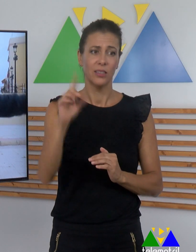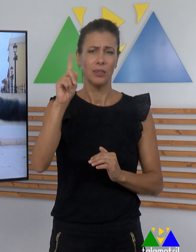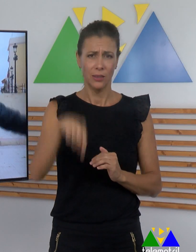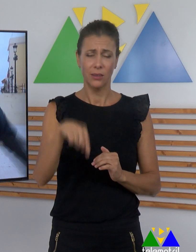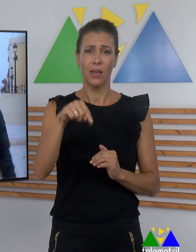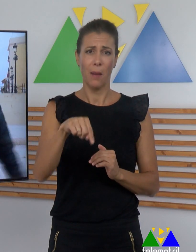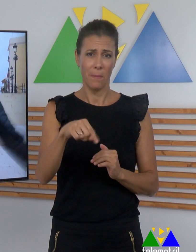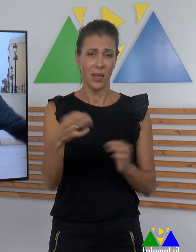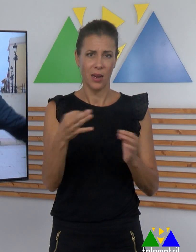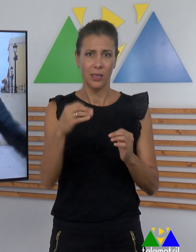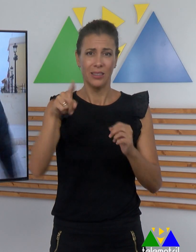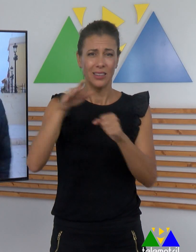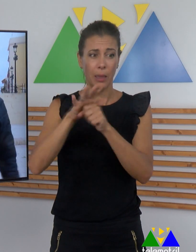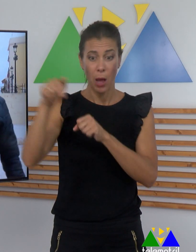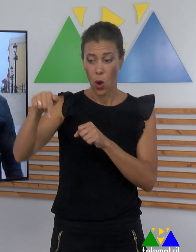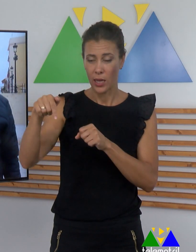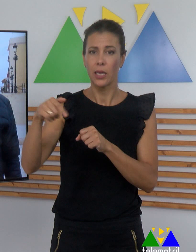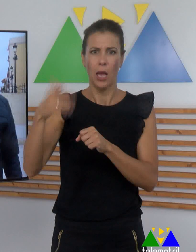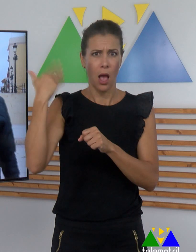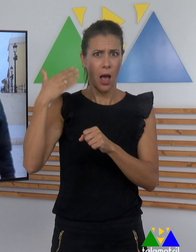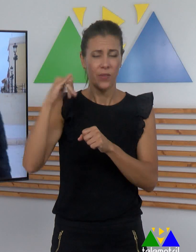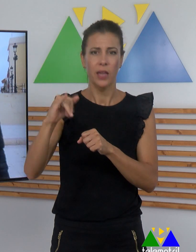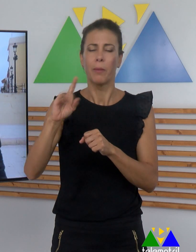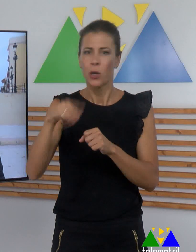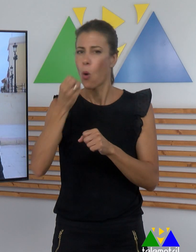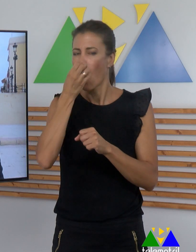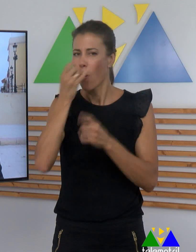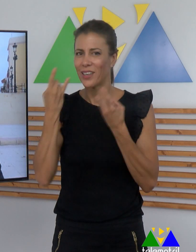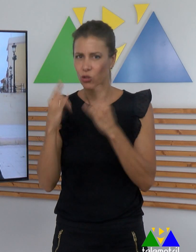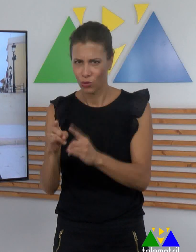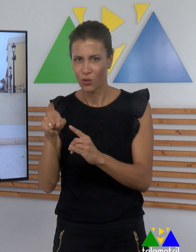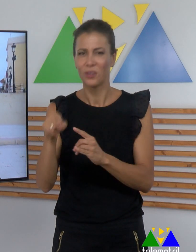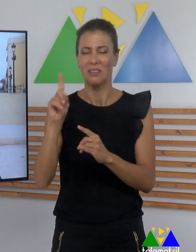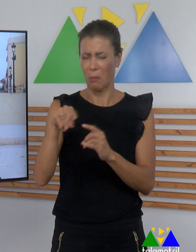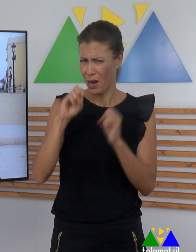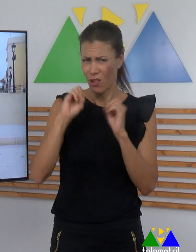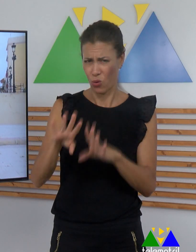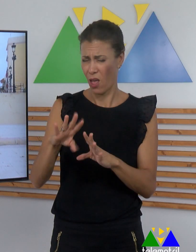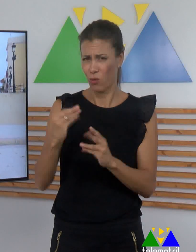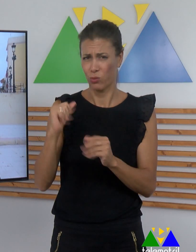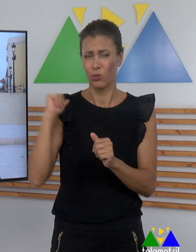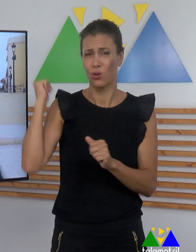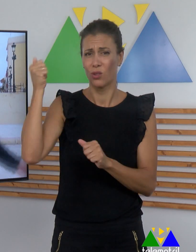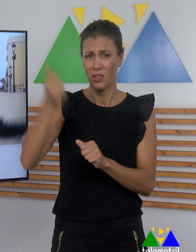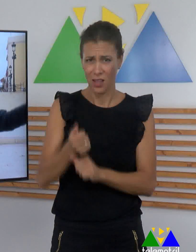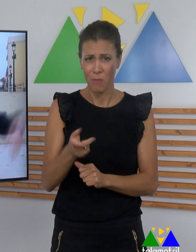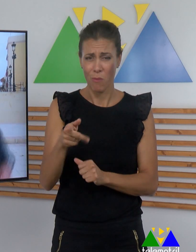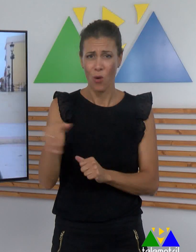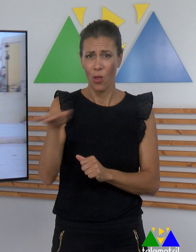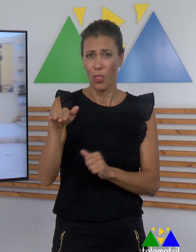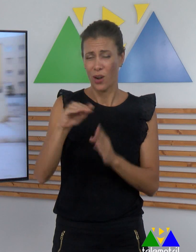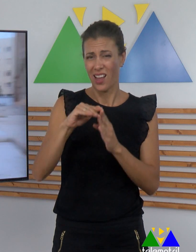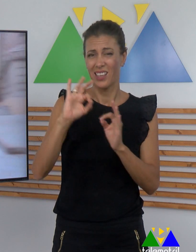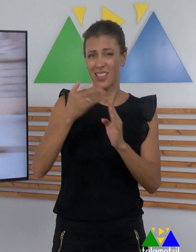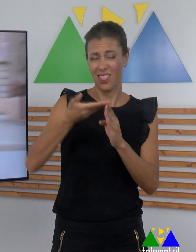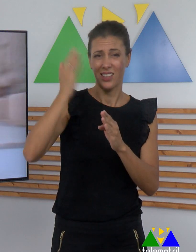estuvo tapado, era el huerto de Don Salvador, que también estuvo abandonado mucho tiempo, esa parte de atrás de la